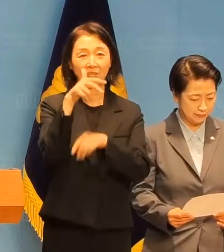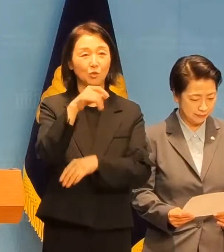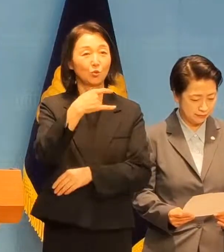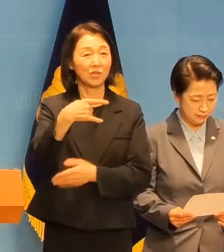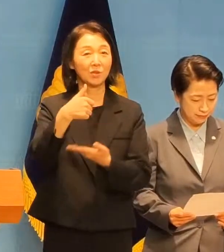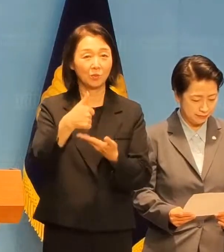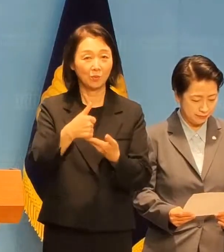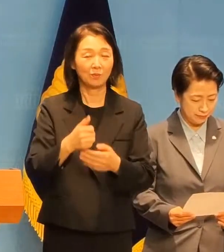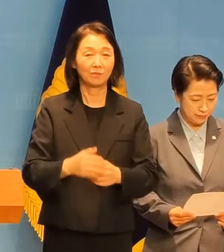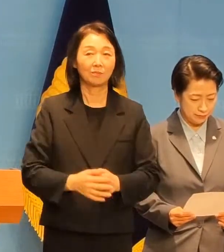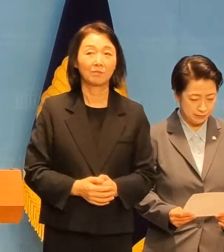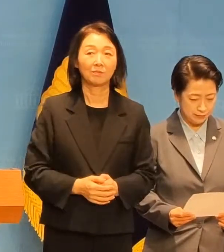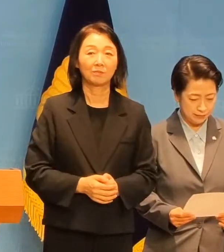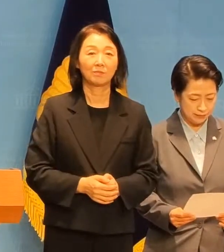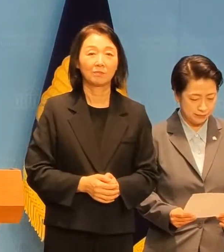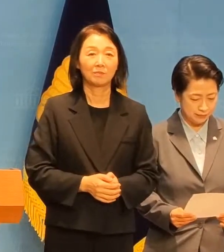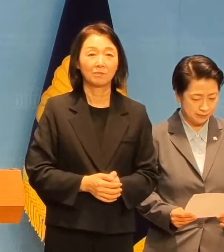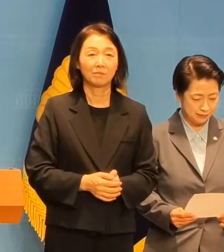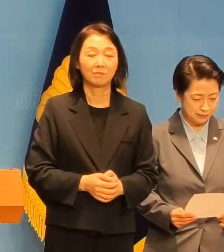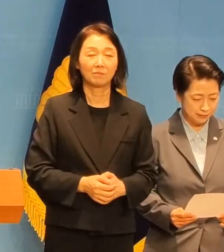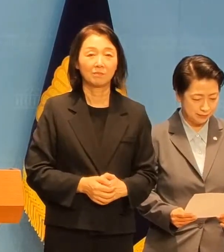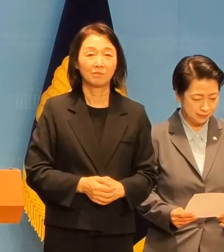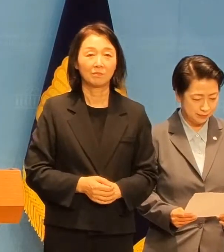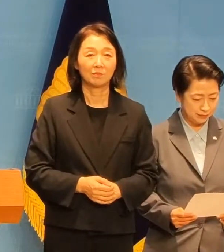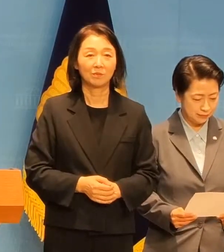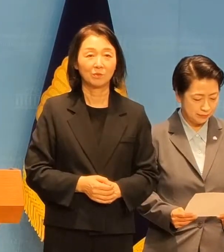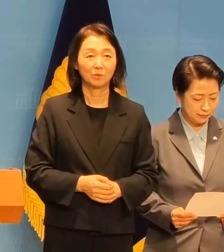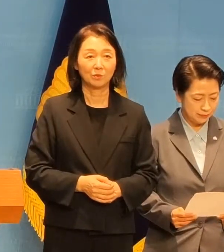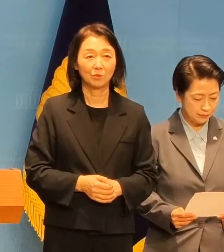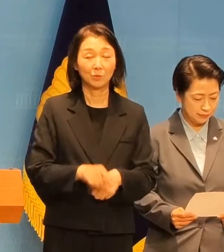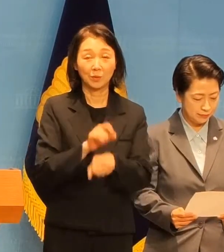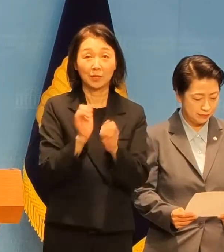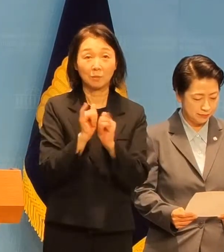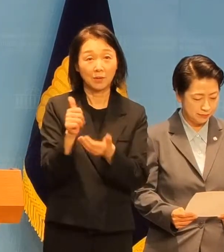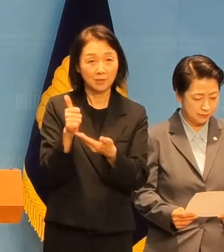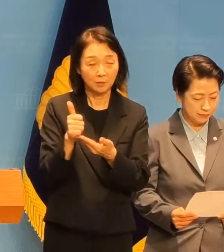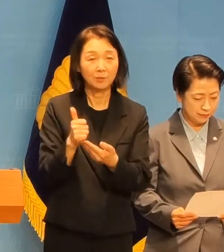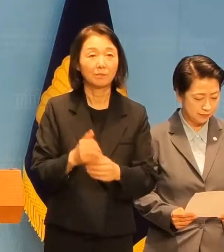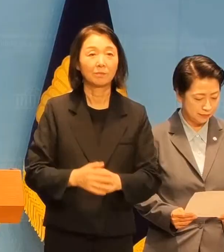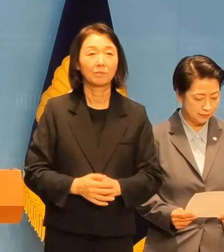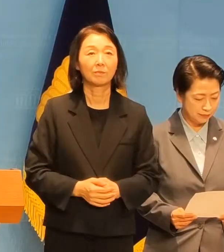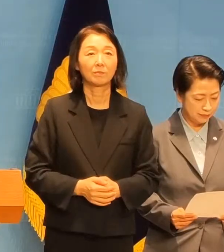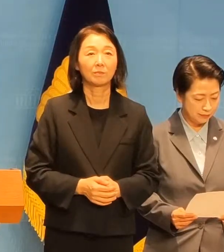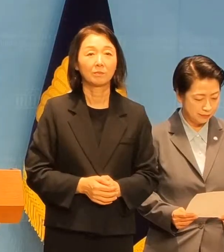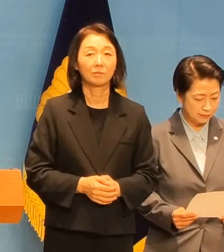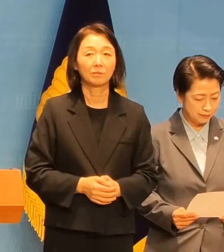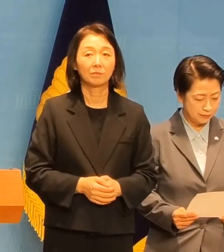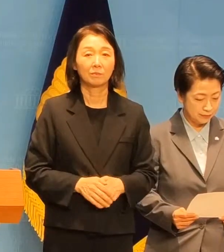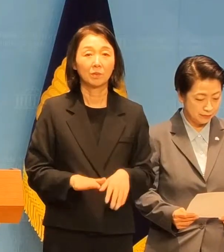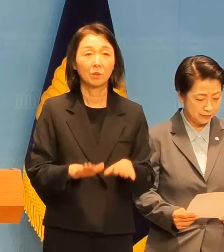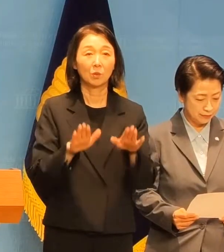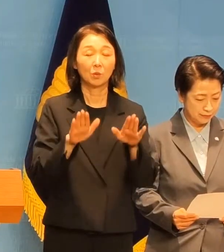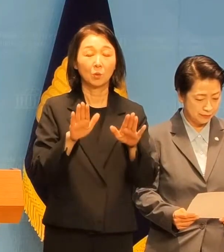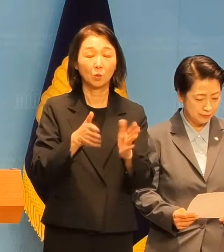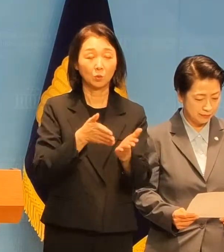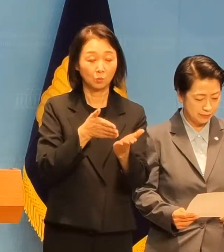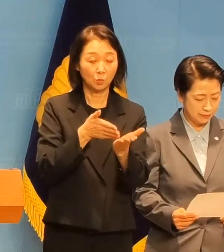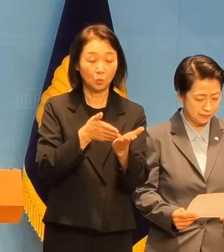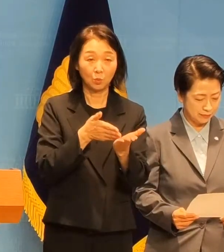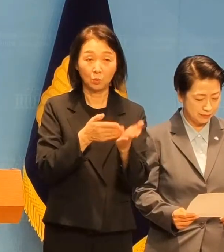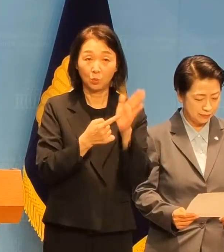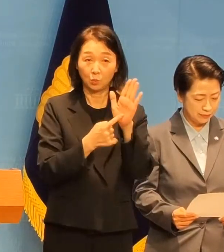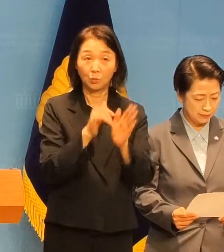오셨습니다. 김현 간사님. 네. 예, 그리고 오늘 보도가